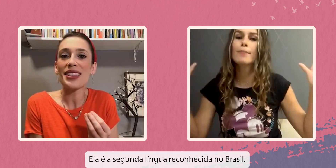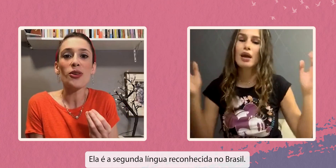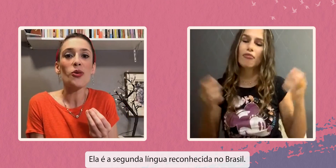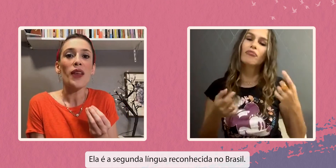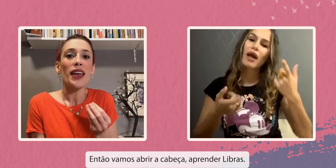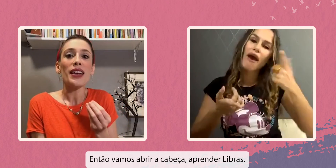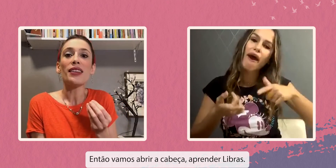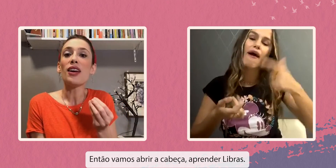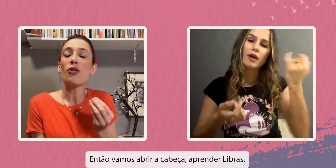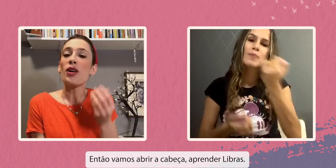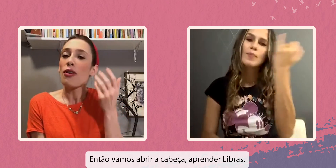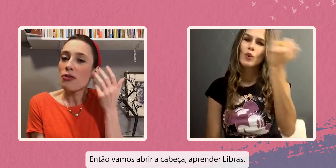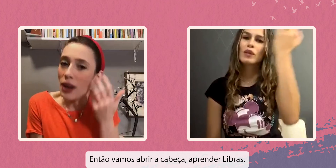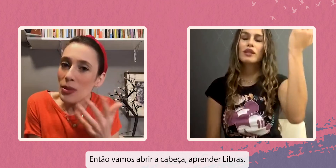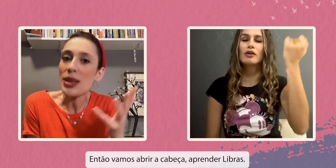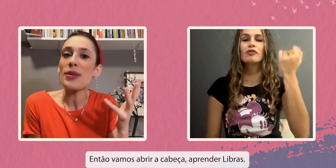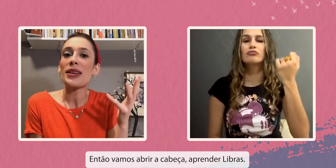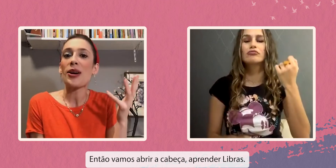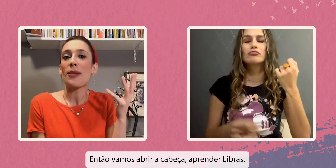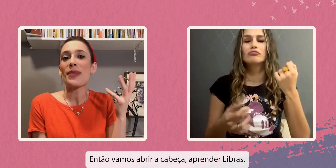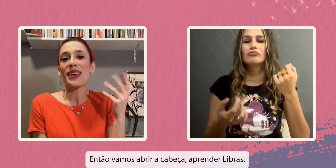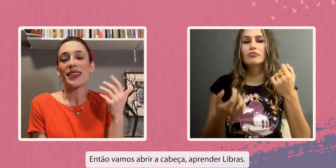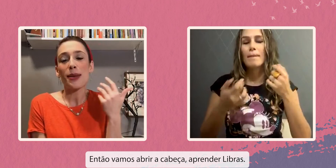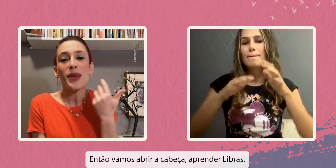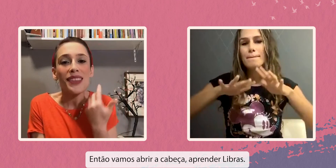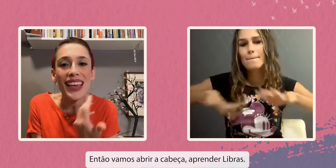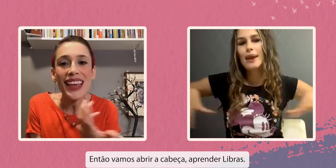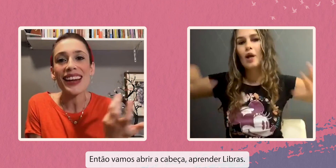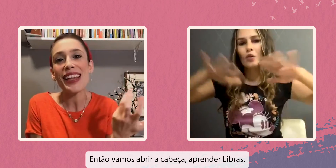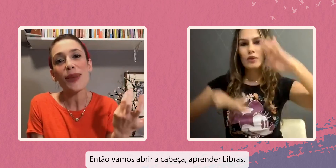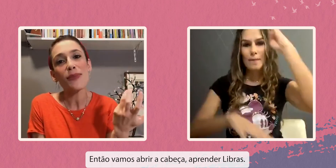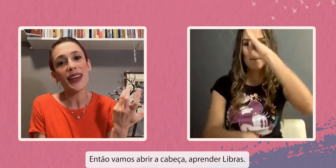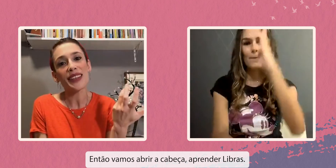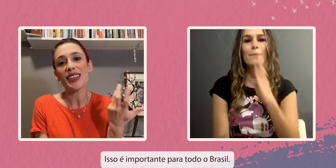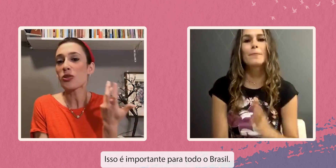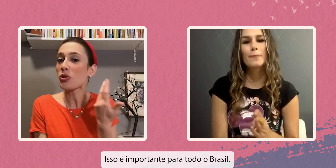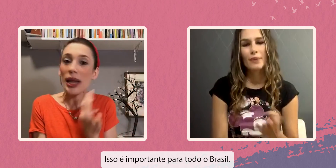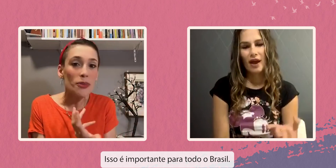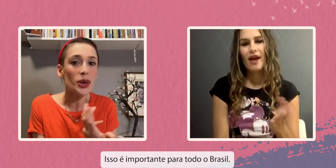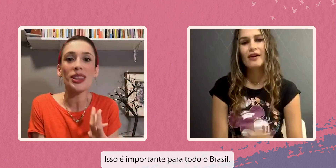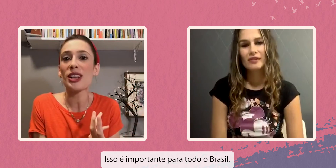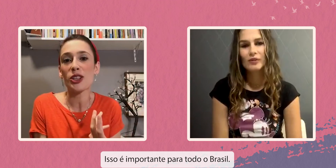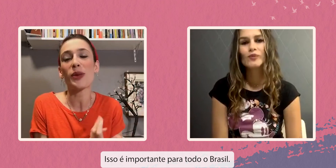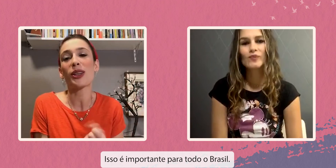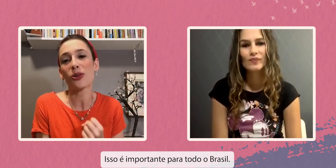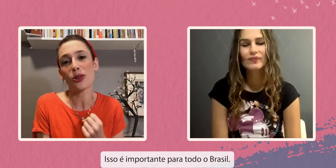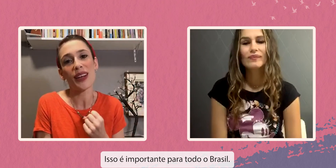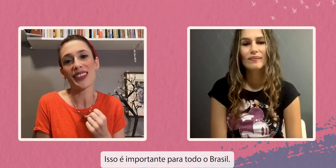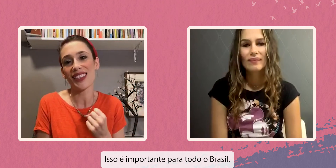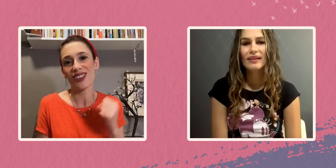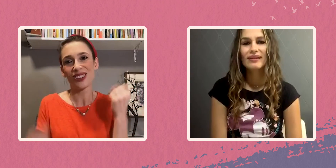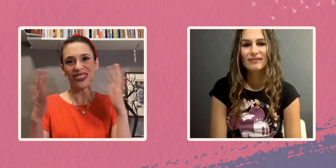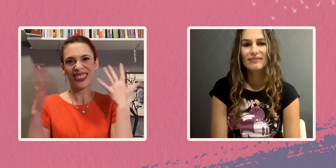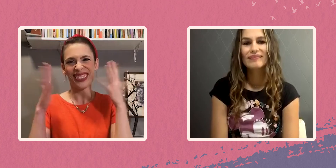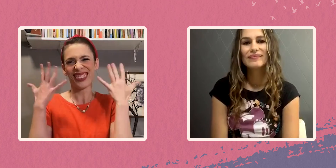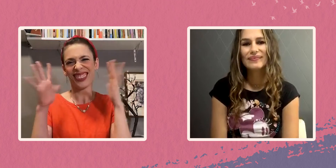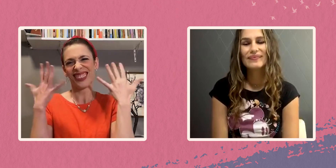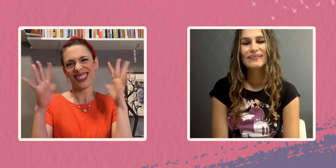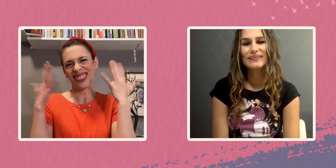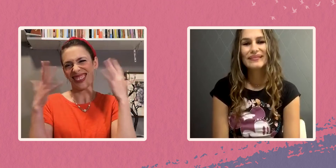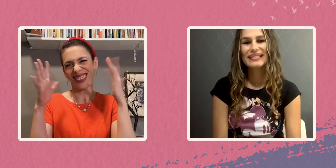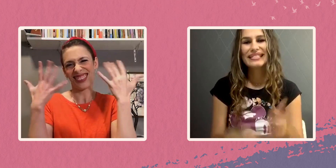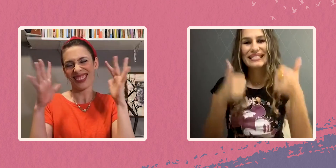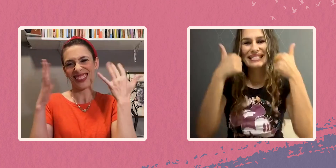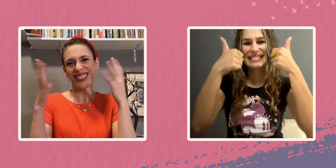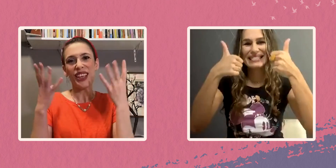no Brasil. Então, vamos abrir a cabeça, aprender Libras, isso é importante para todo o Brasil.